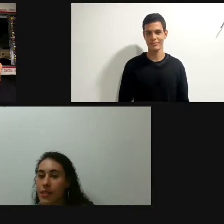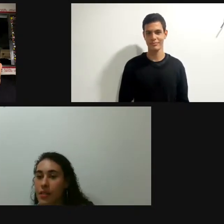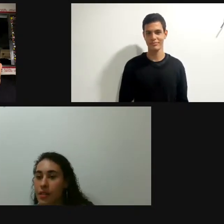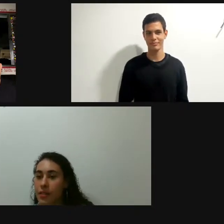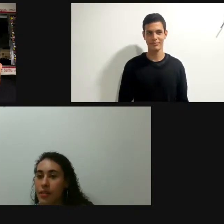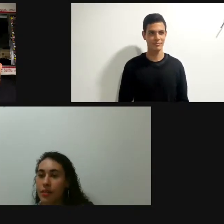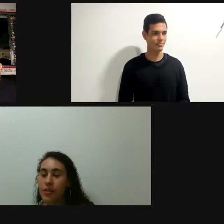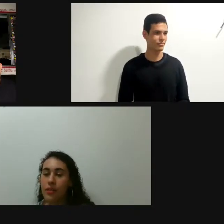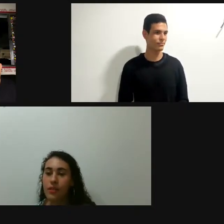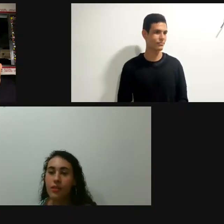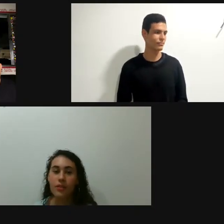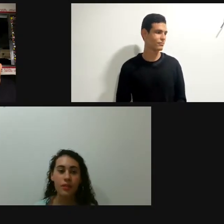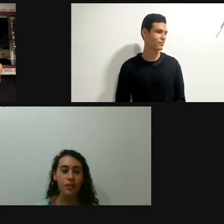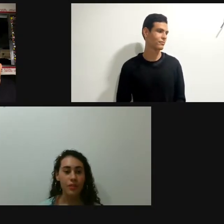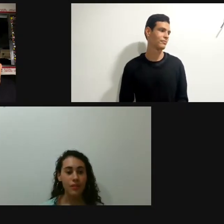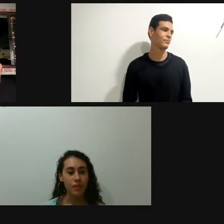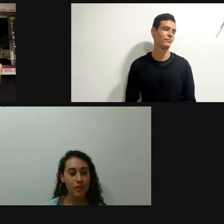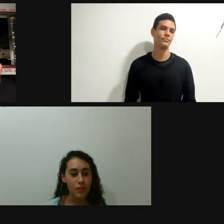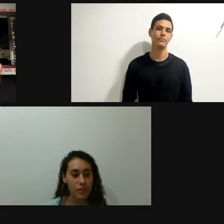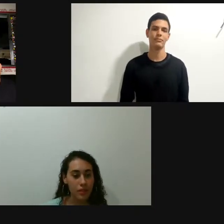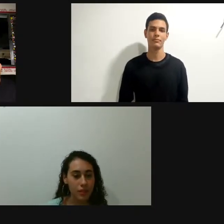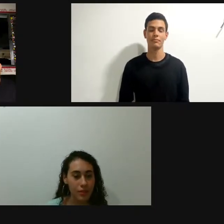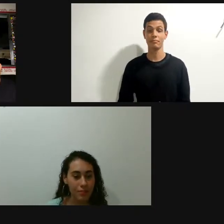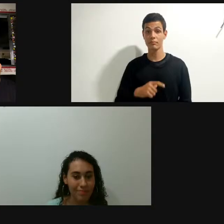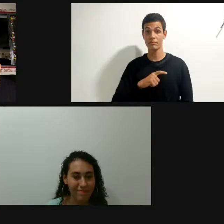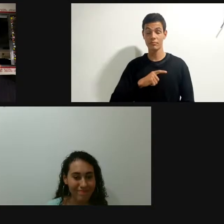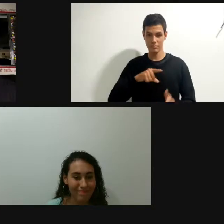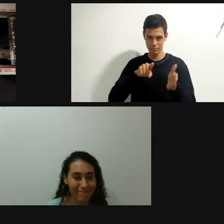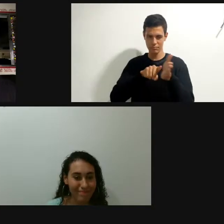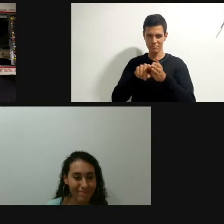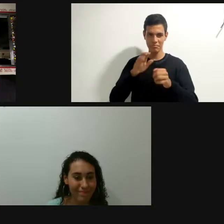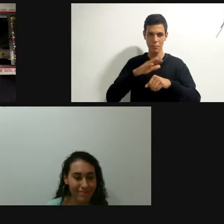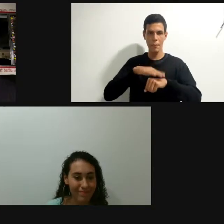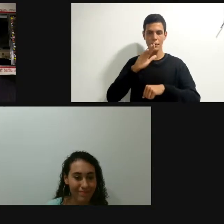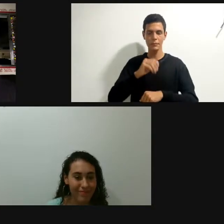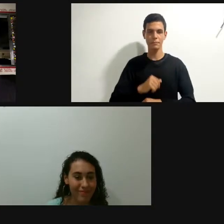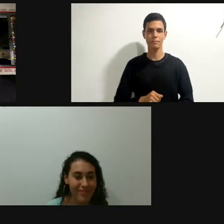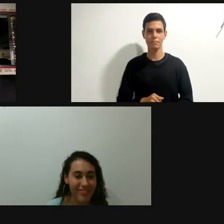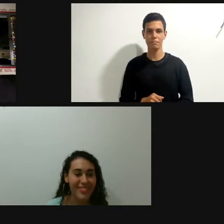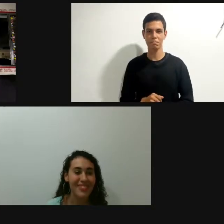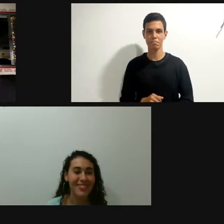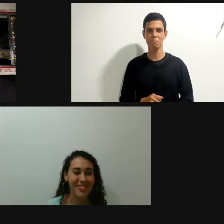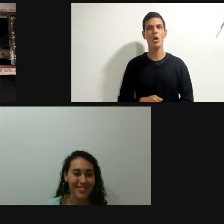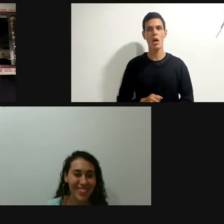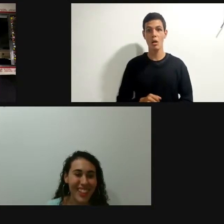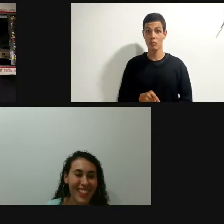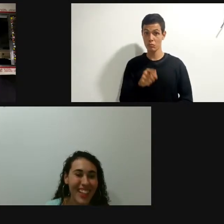Ó, a Evelyn Pereira mandou aqui, ó. Tenho certeza que vai ser um sucesso. Eu também tenho.